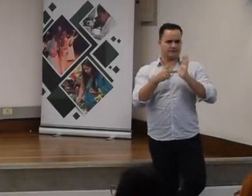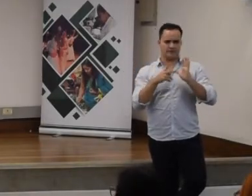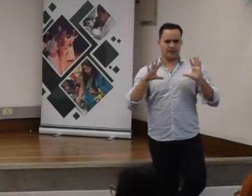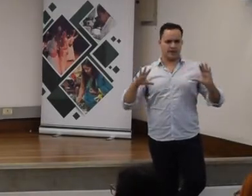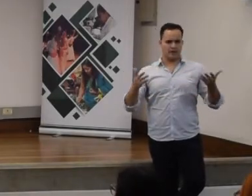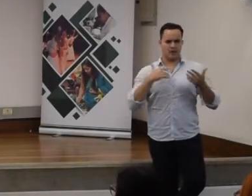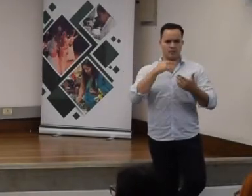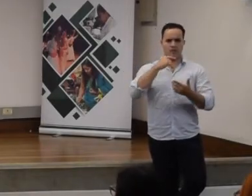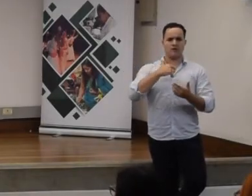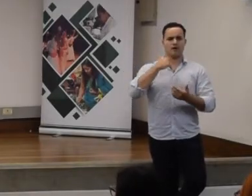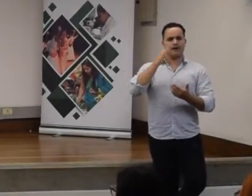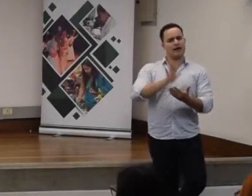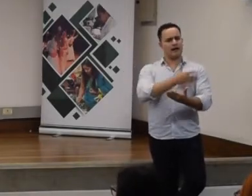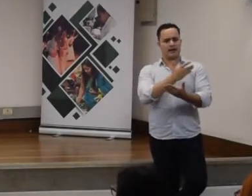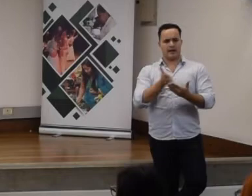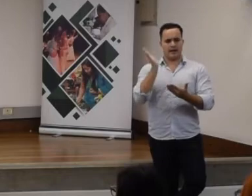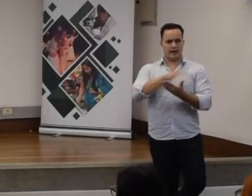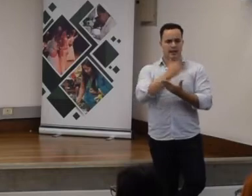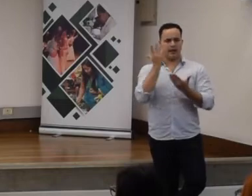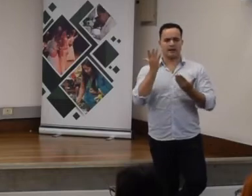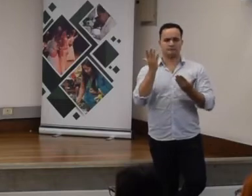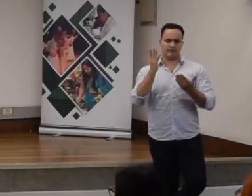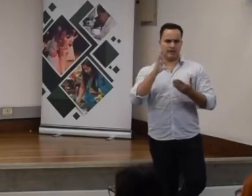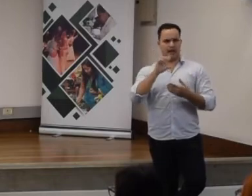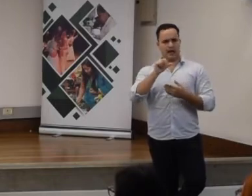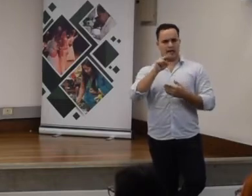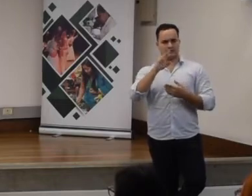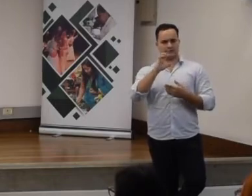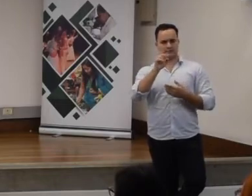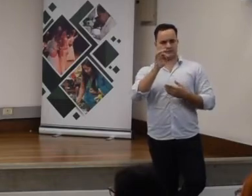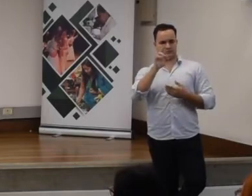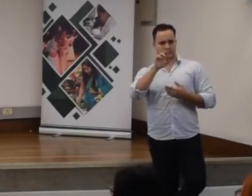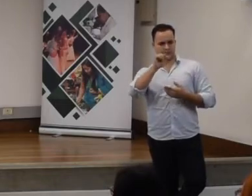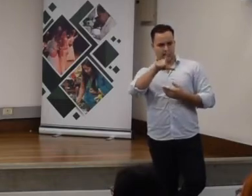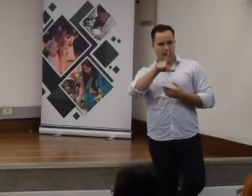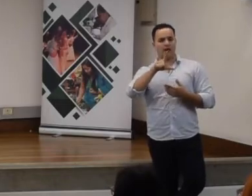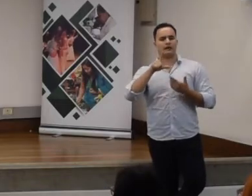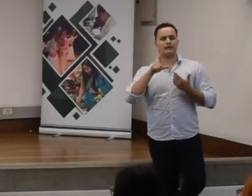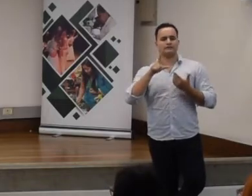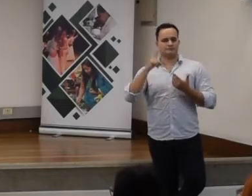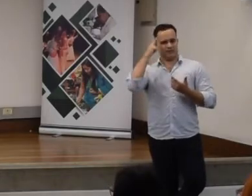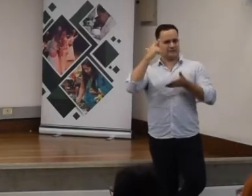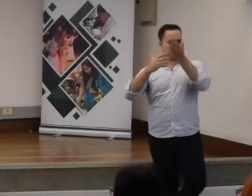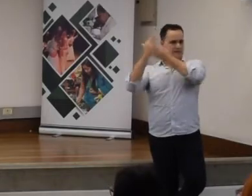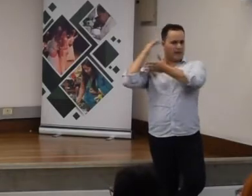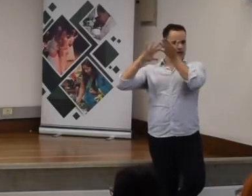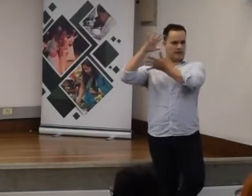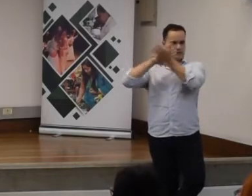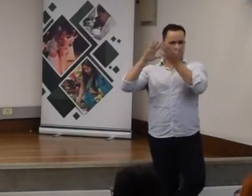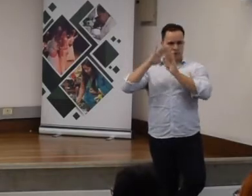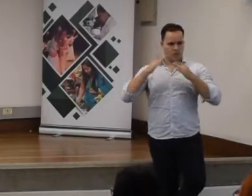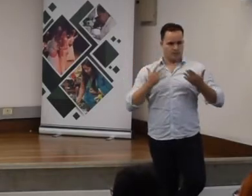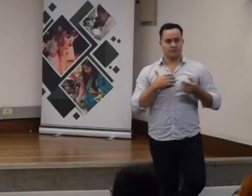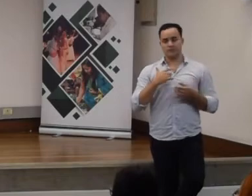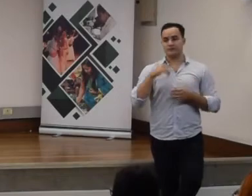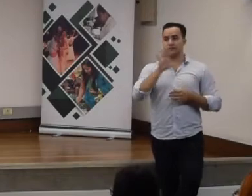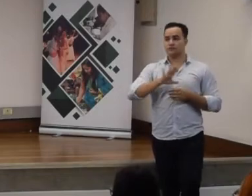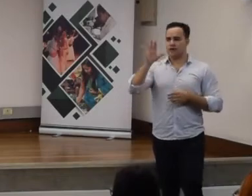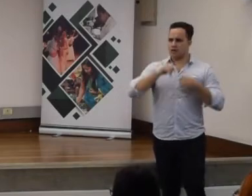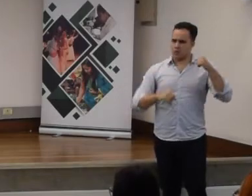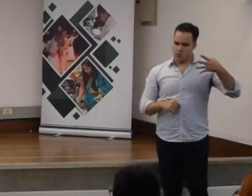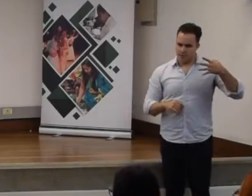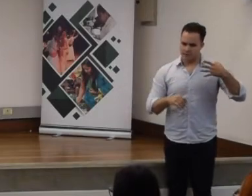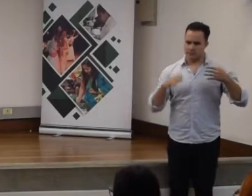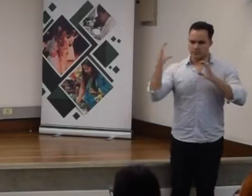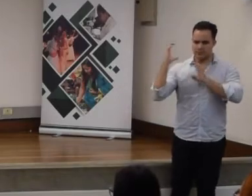través del canto ancestral, cómo el canto nos propone otras formas metodológicas de aprendizaje. A nivel nacional tuvimos 4, en Popayán,